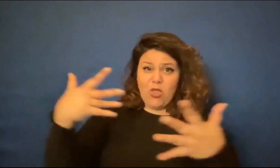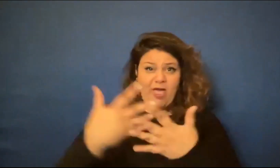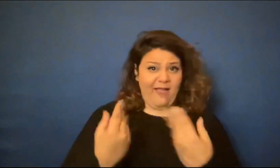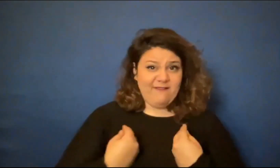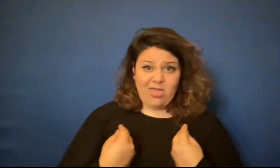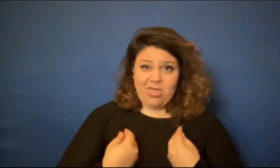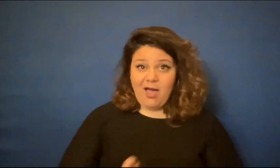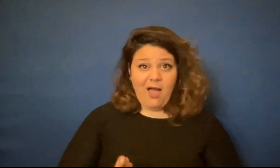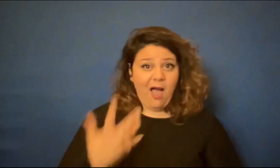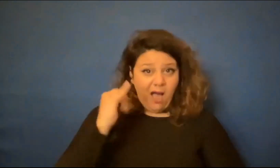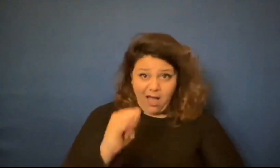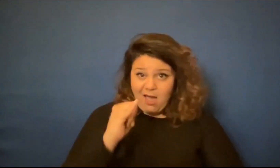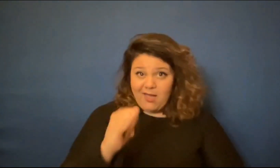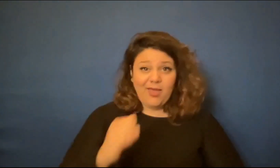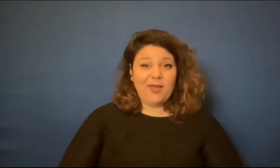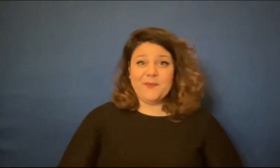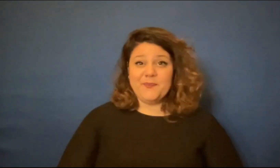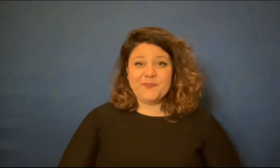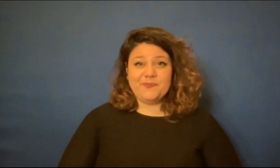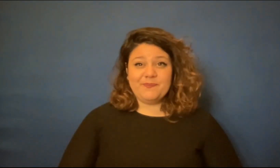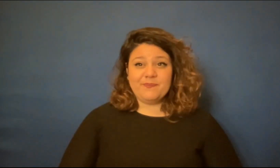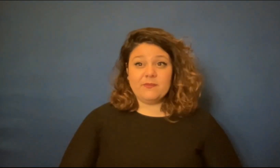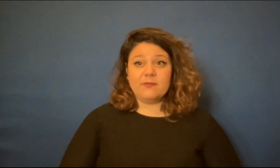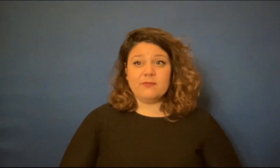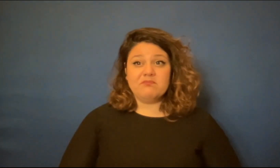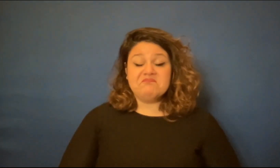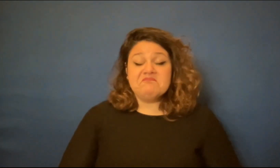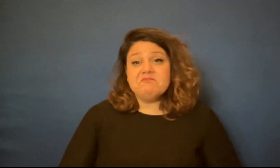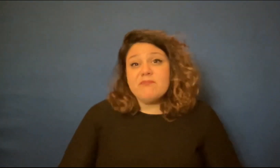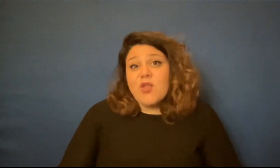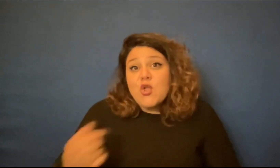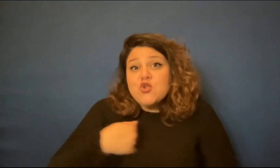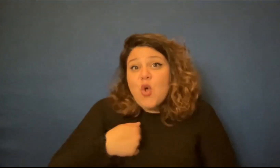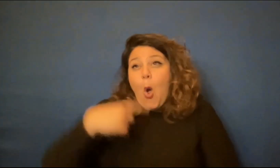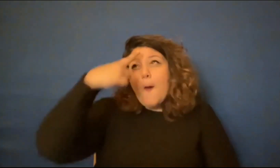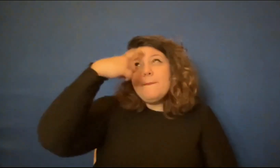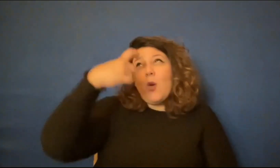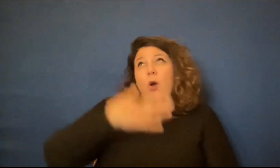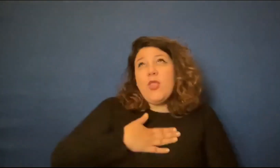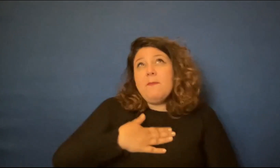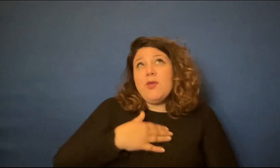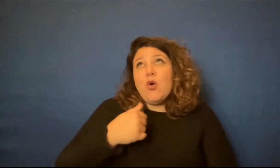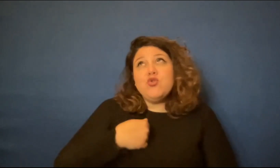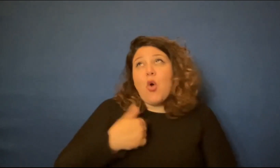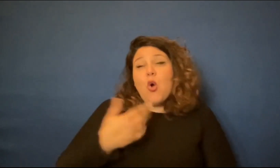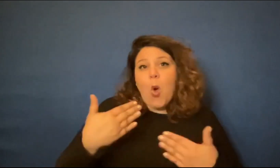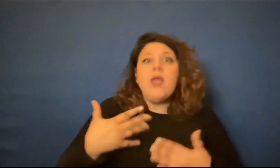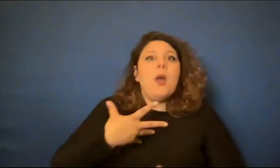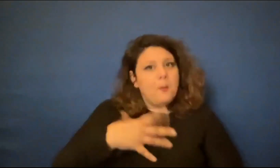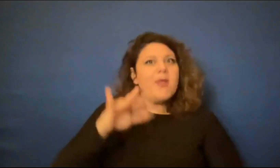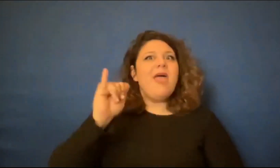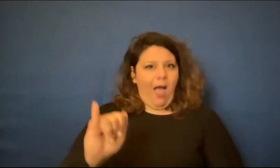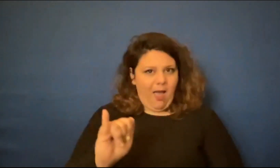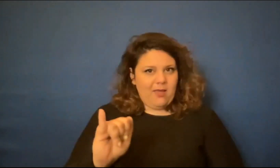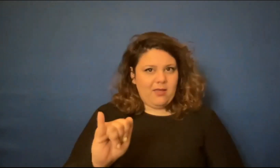vida ha existido. Hombre, yo la verdad es que en mi recuerdo escolar no lo tengo. Yo no digo que no lo haya habido. Igual